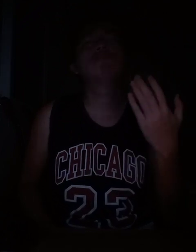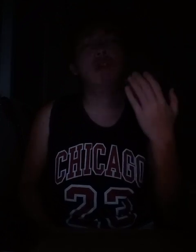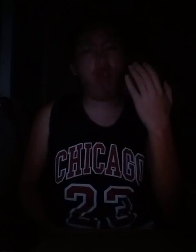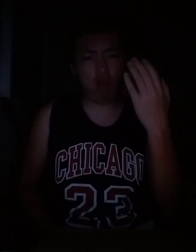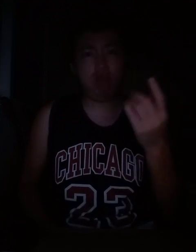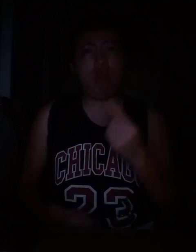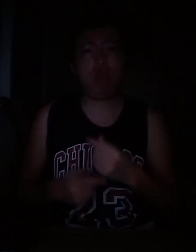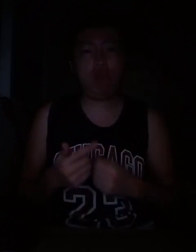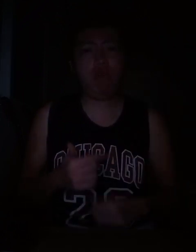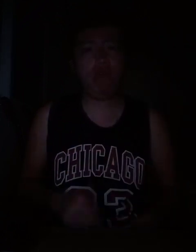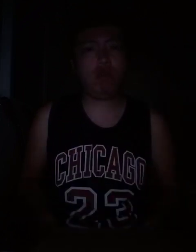TV조선 박한솔입니다.